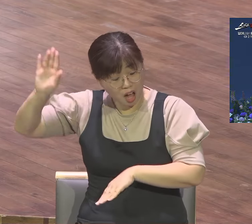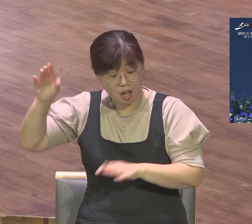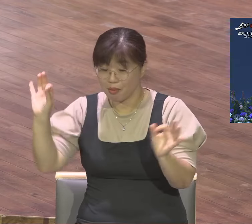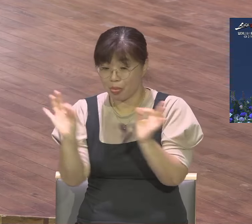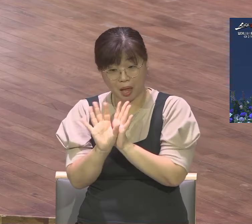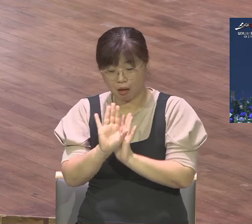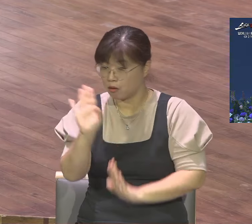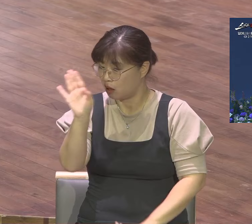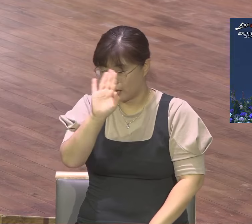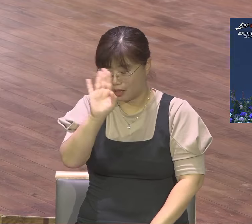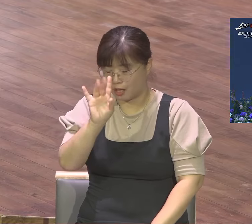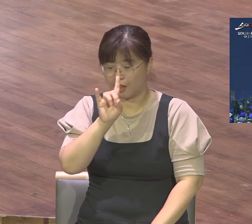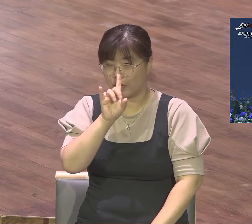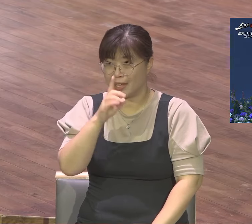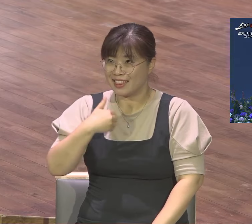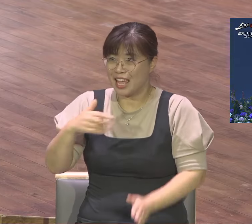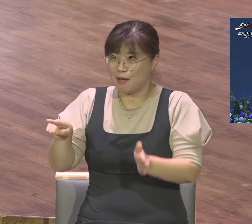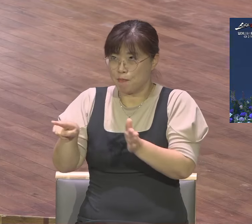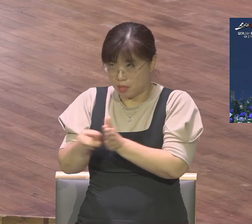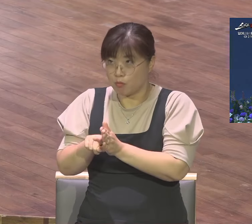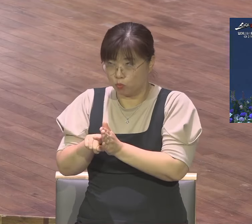전달돼요.